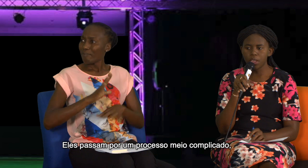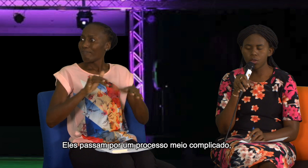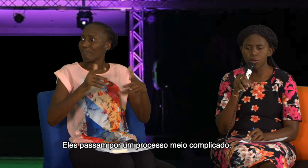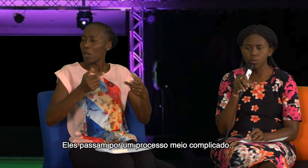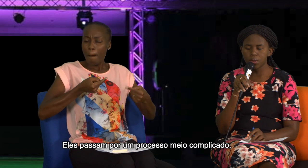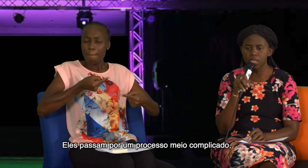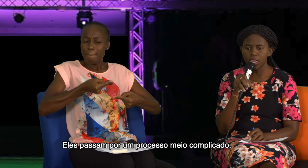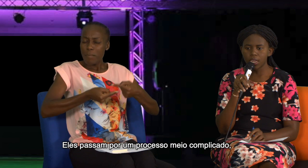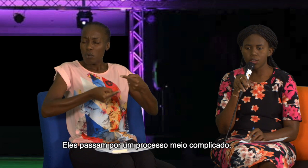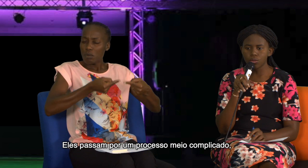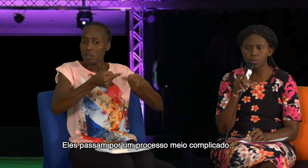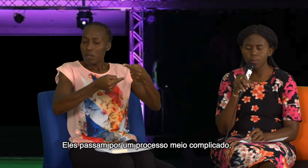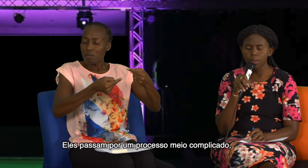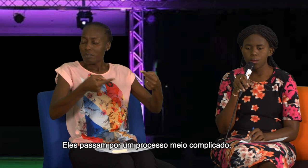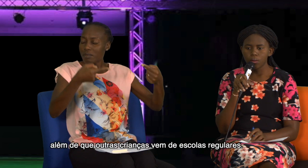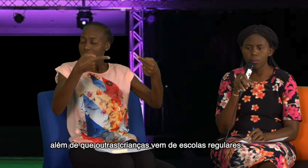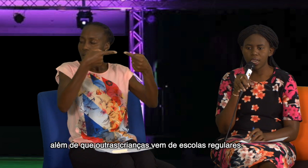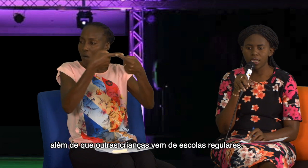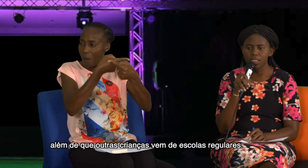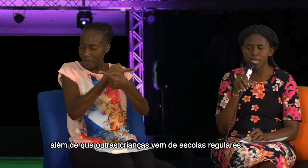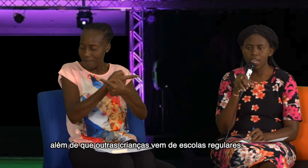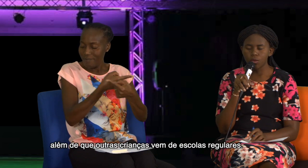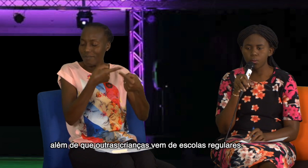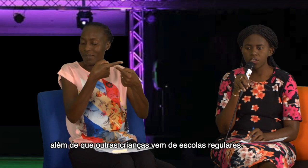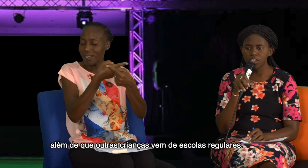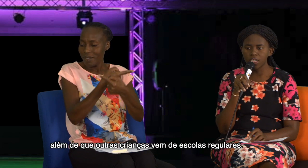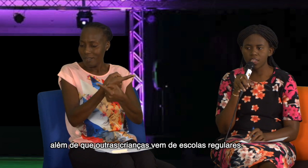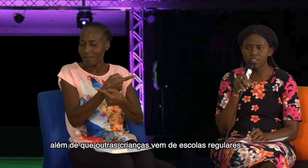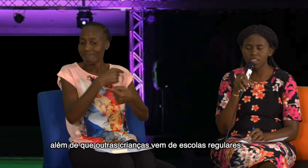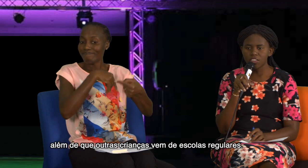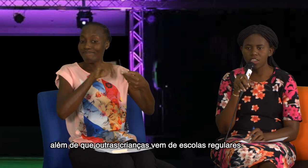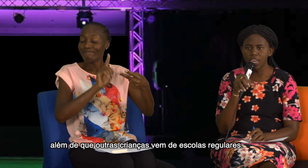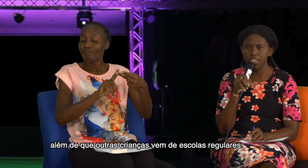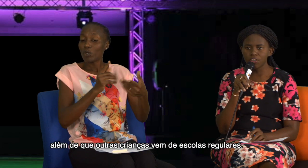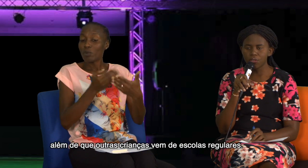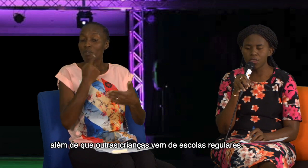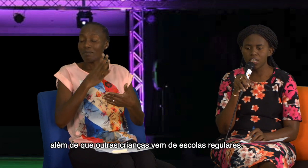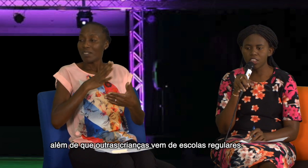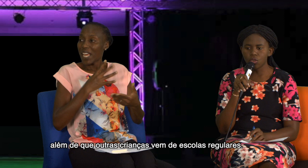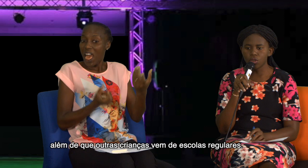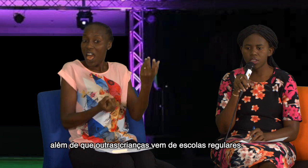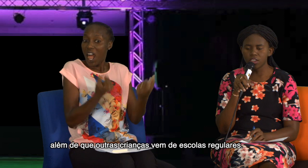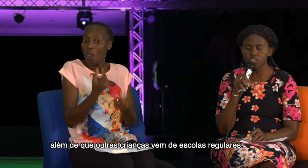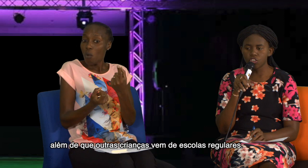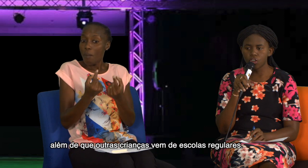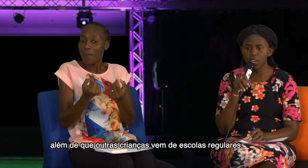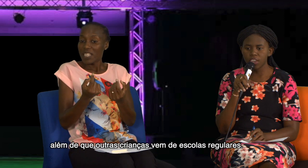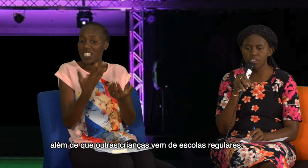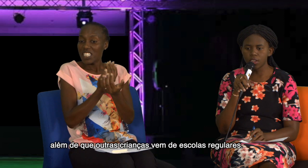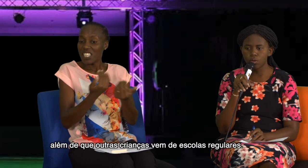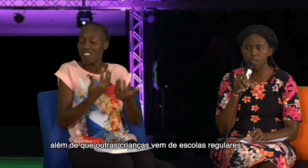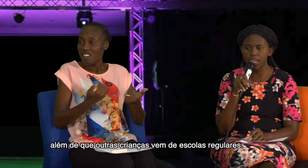que complicado. Para além de que algumas crianças, elas vêm de outras escolas